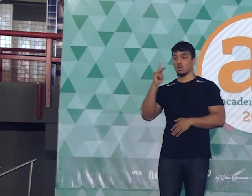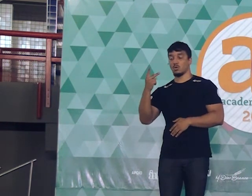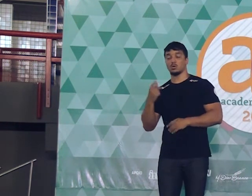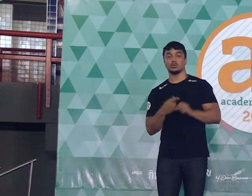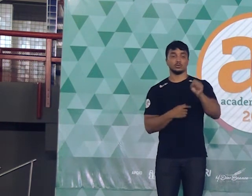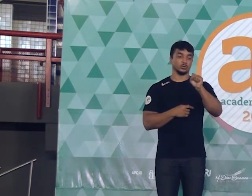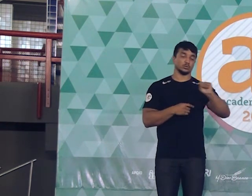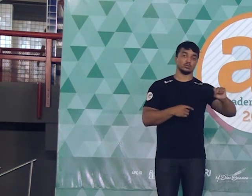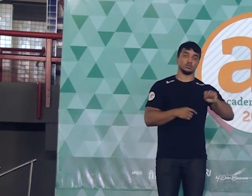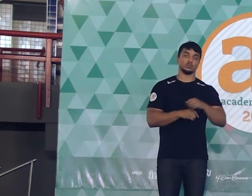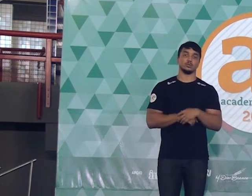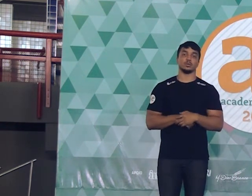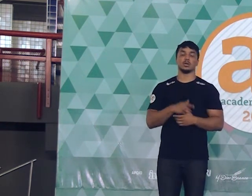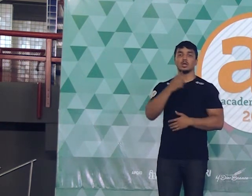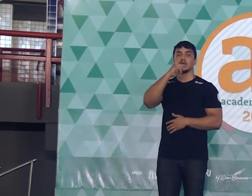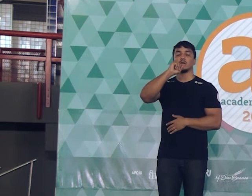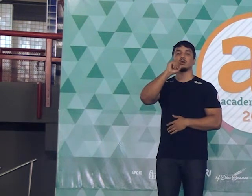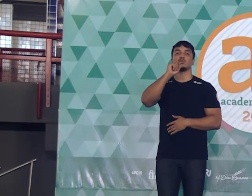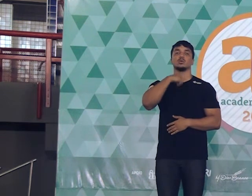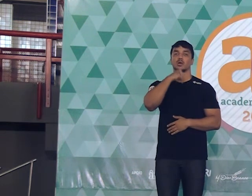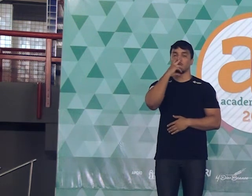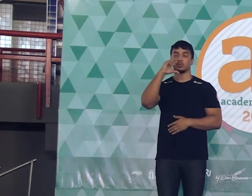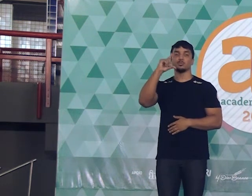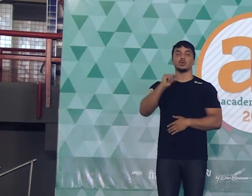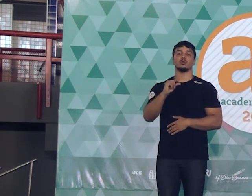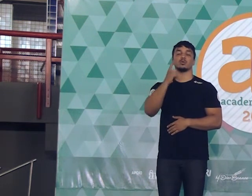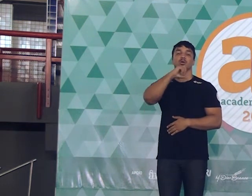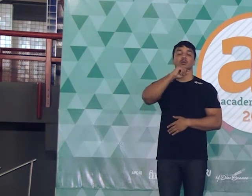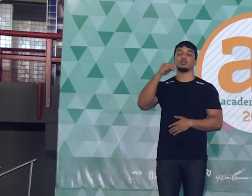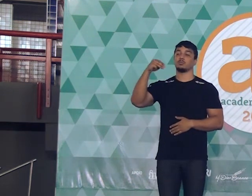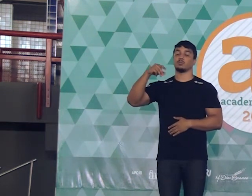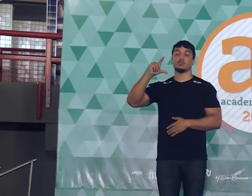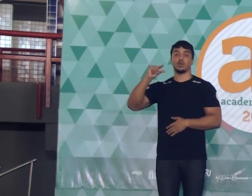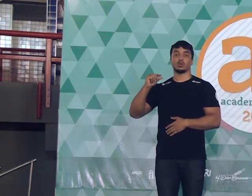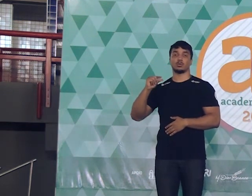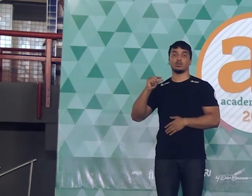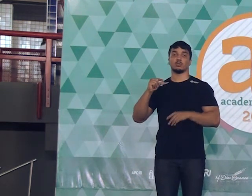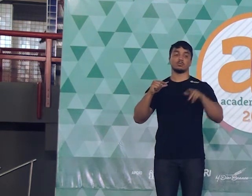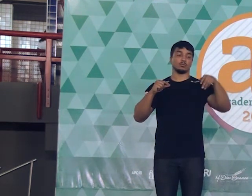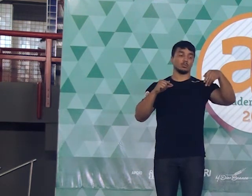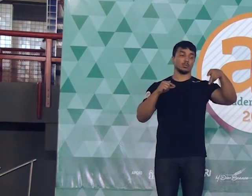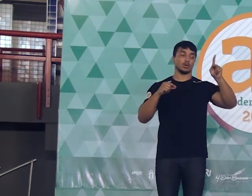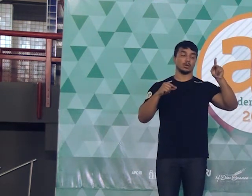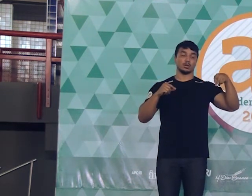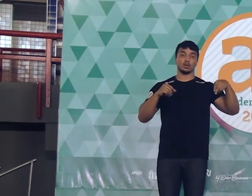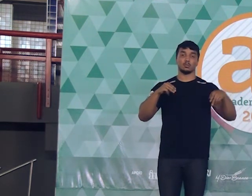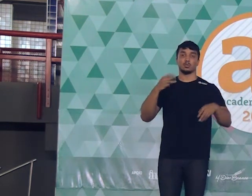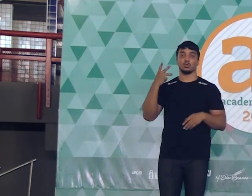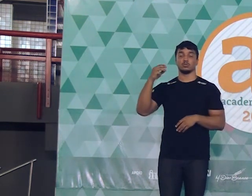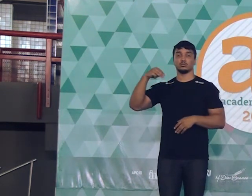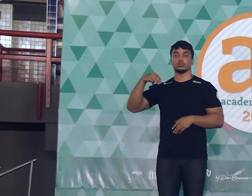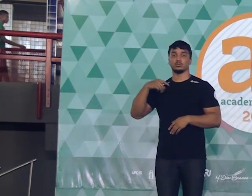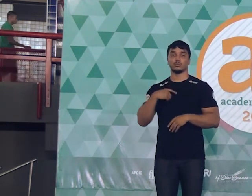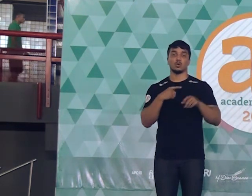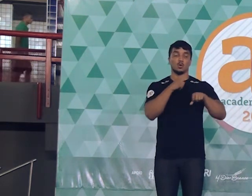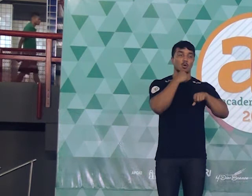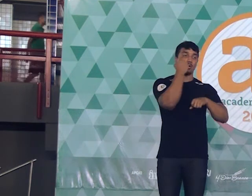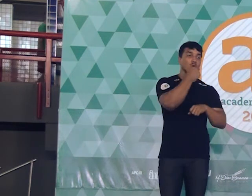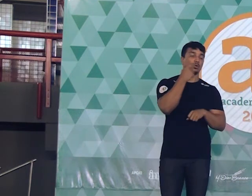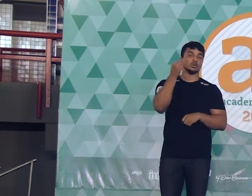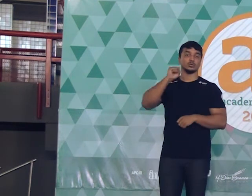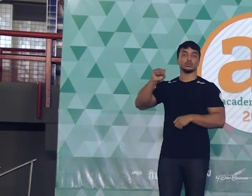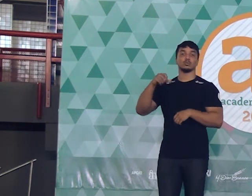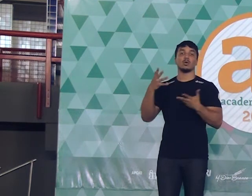e segundo. Quem é que seria o menor? Quilômetro ou metro? Hora ou segundo?